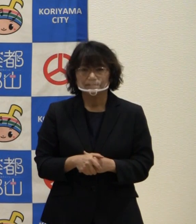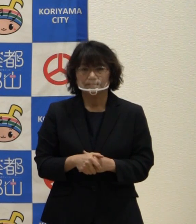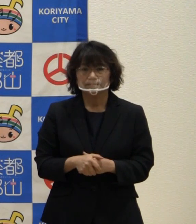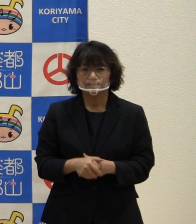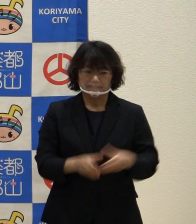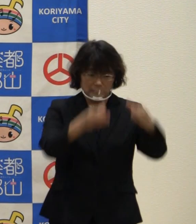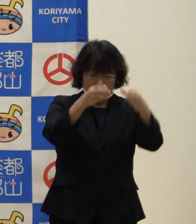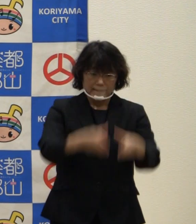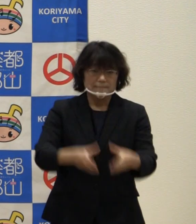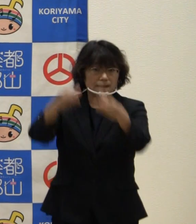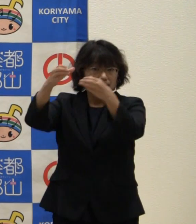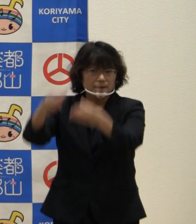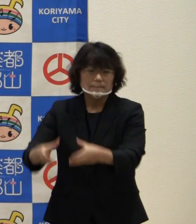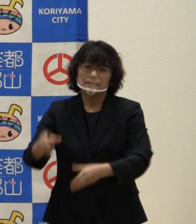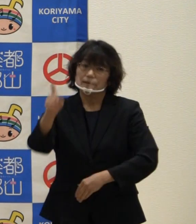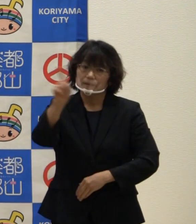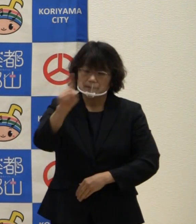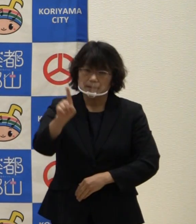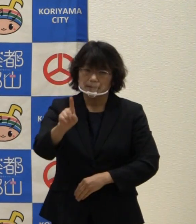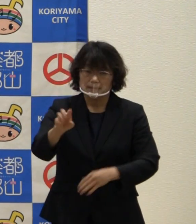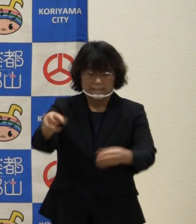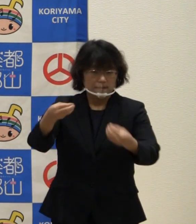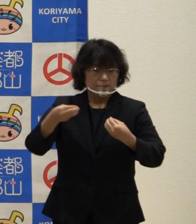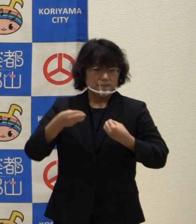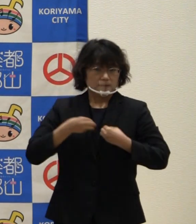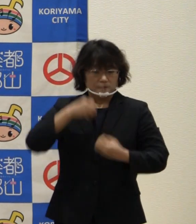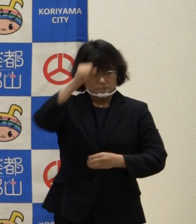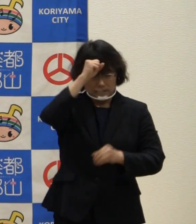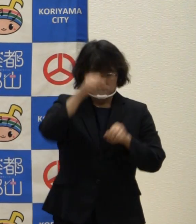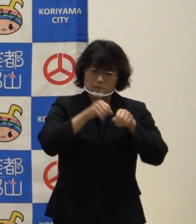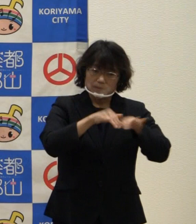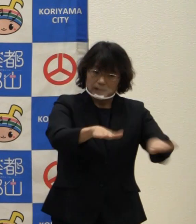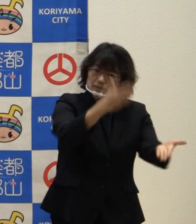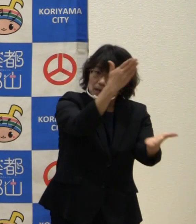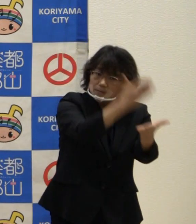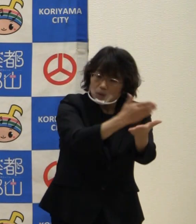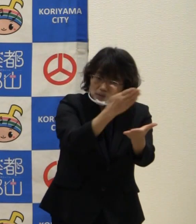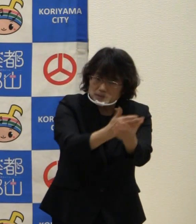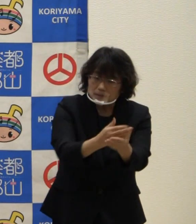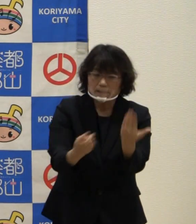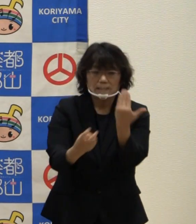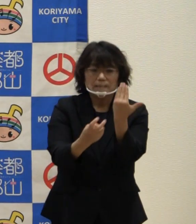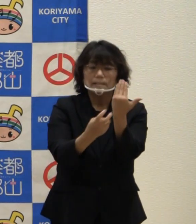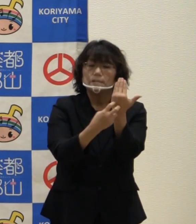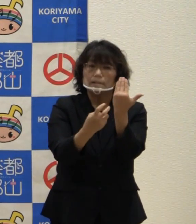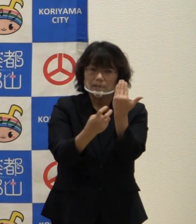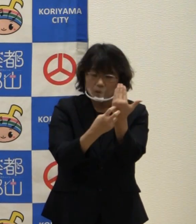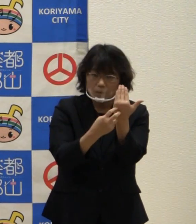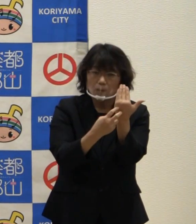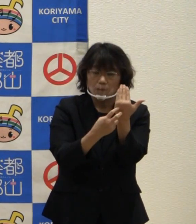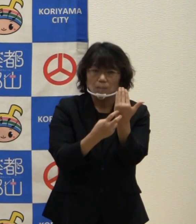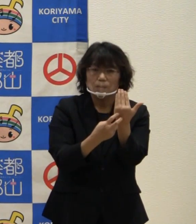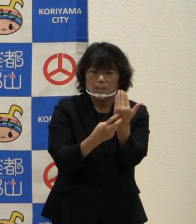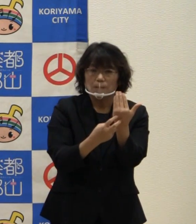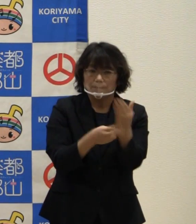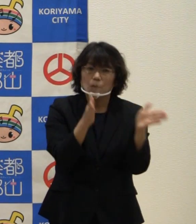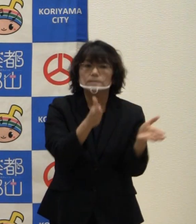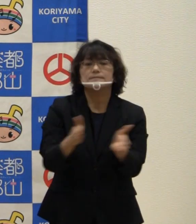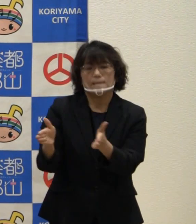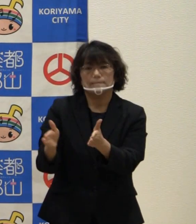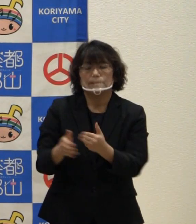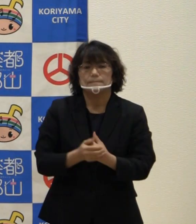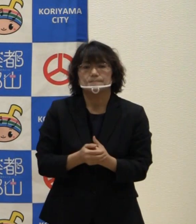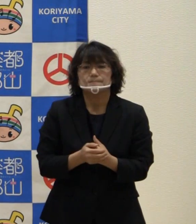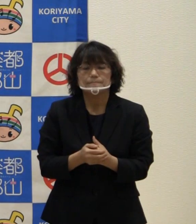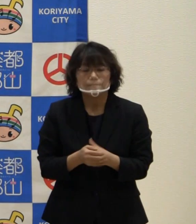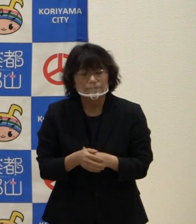柱といたしましては感染症拡大防止策と医療提供体制の整備、それから雇用の維